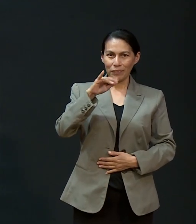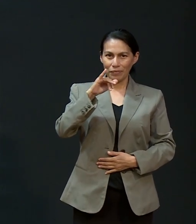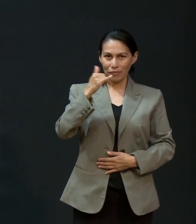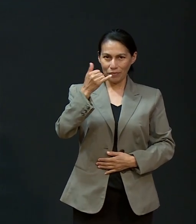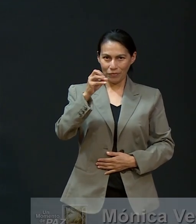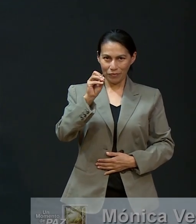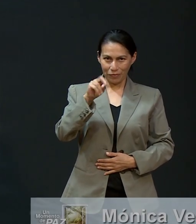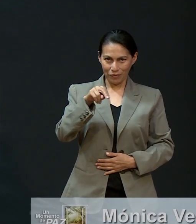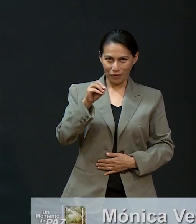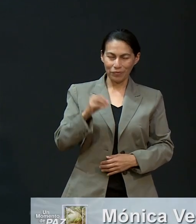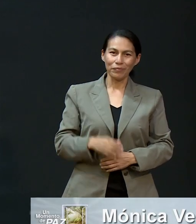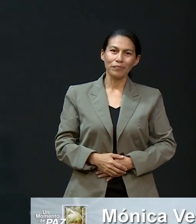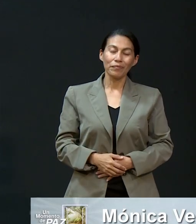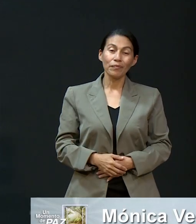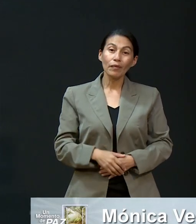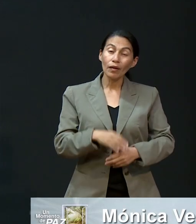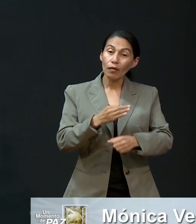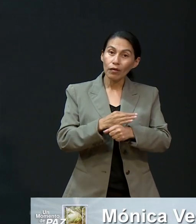Pastor Quillono.